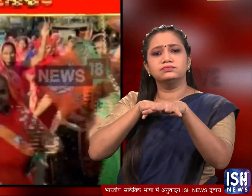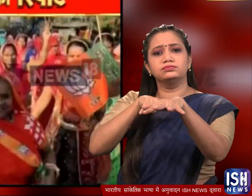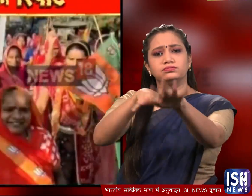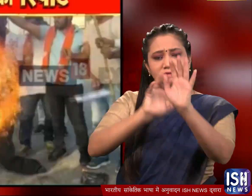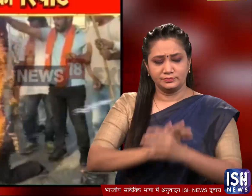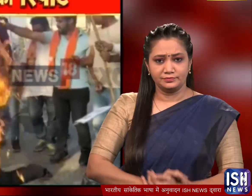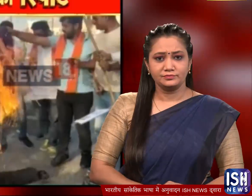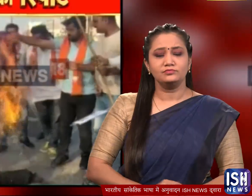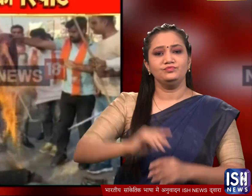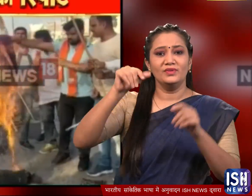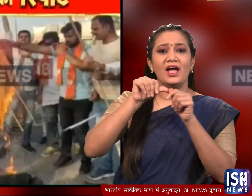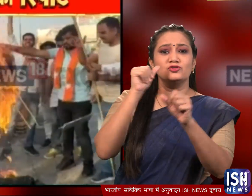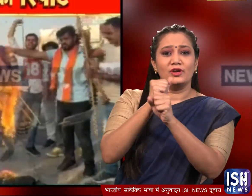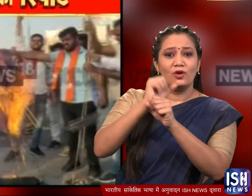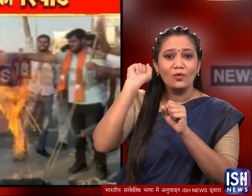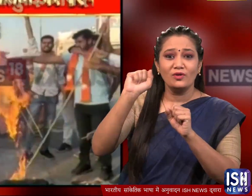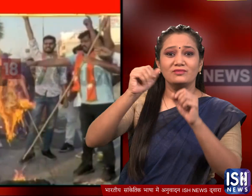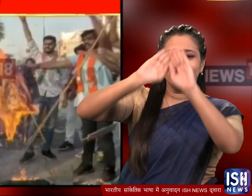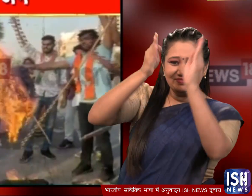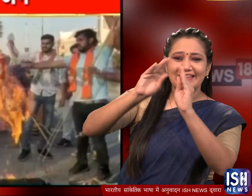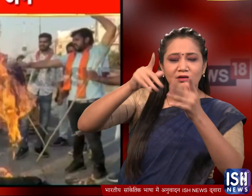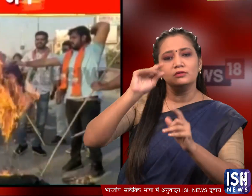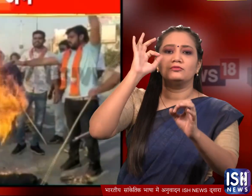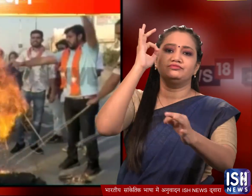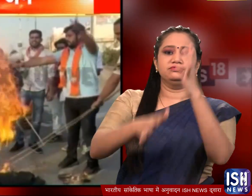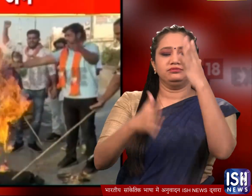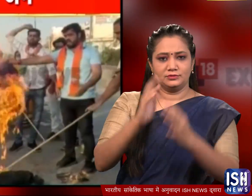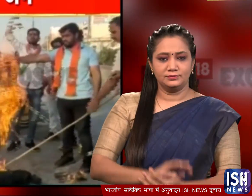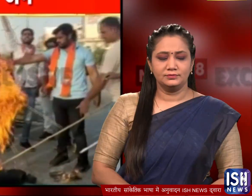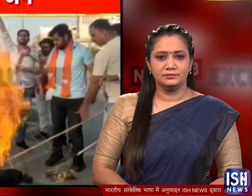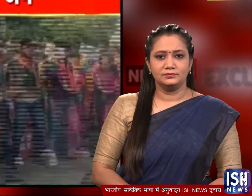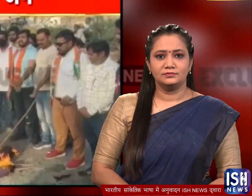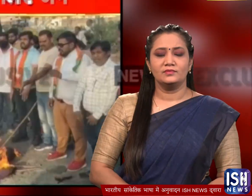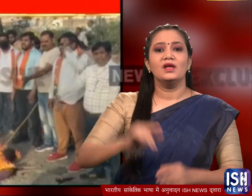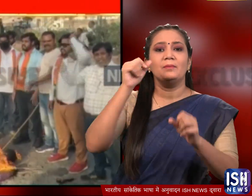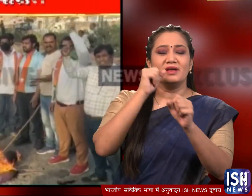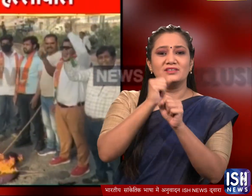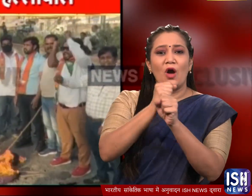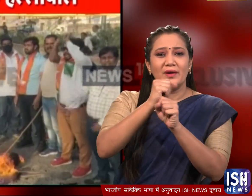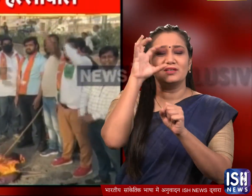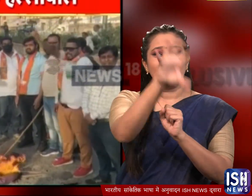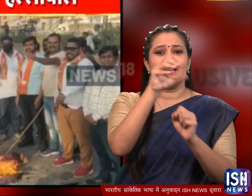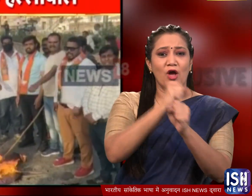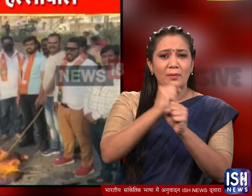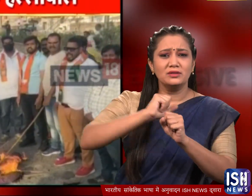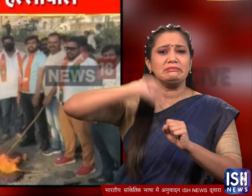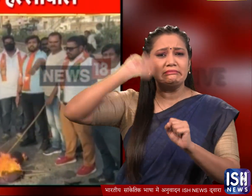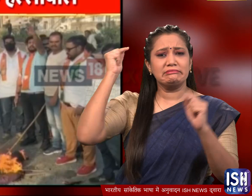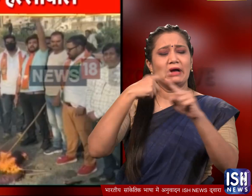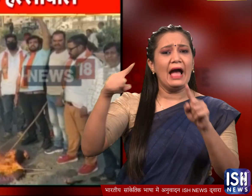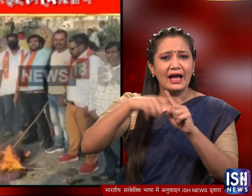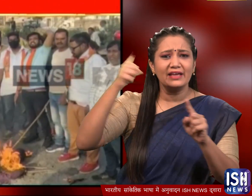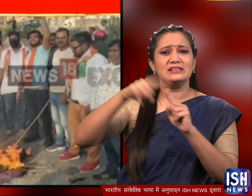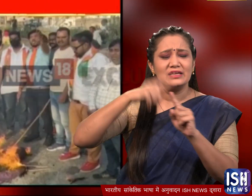फिर मुख्यमंत्री अशोक गहलोत के पुतले को आग के हवाले कर दिया। इस दौरान प्रदर्शनकारियों ने राज्य सरकार के खिलाफ जमकर नारेबाजी